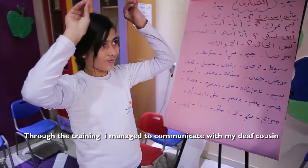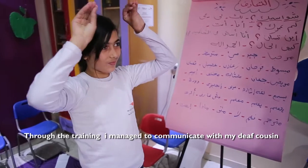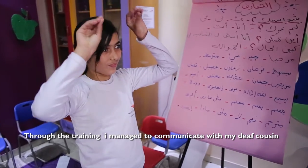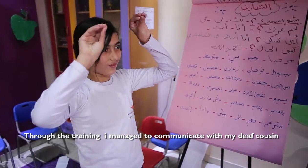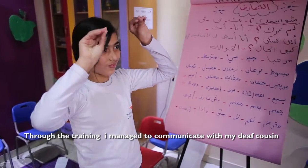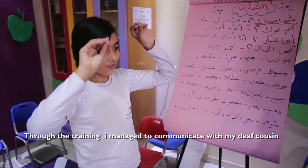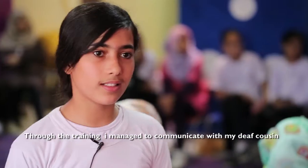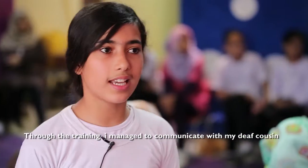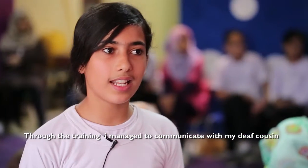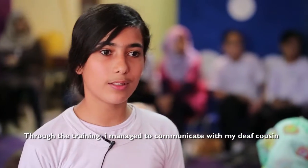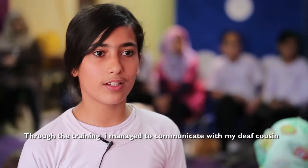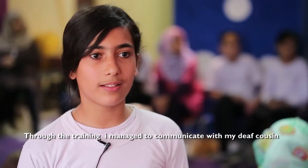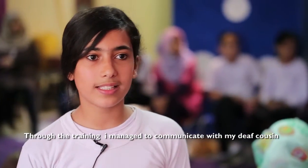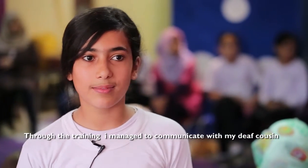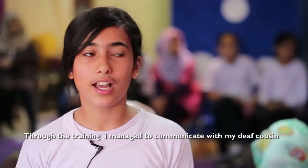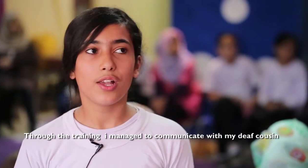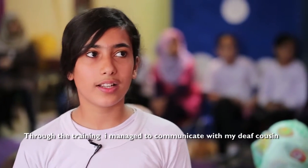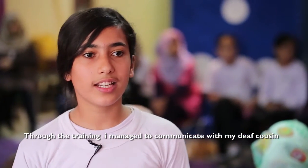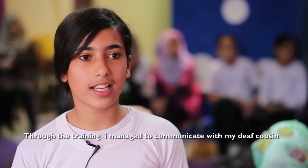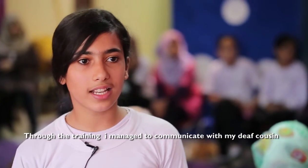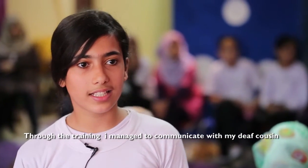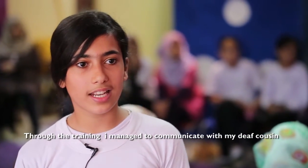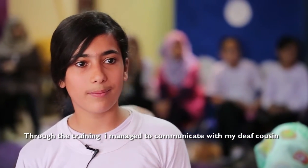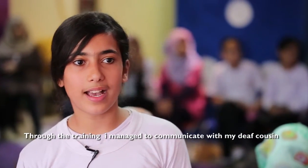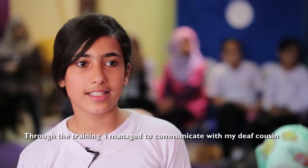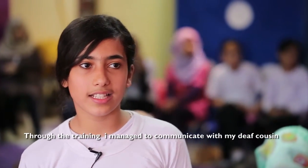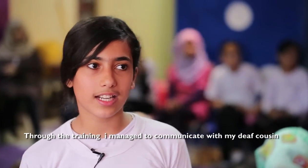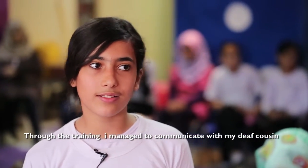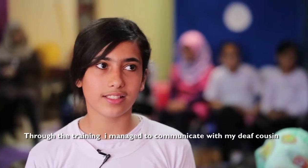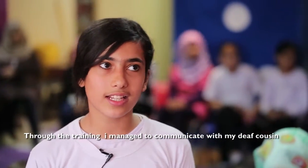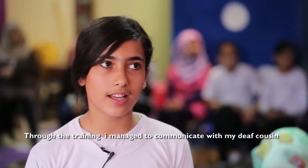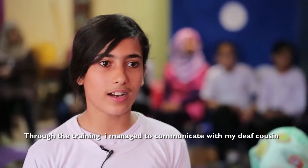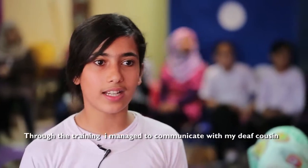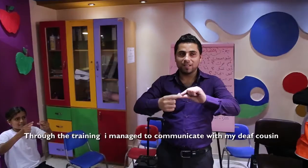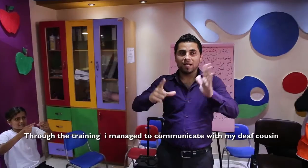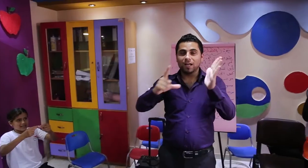لغة صم تكلمش ولا بسمع، وقدرت أن أتكلم معاه زي كأنه زينا وعادي.